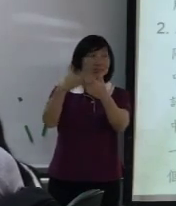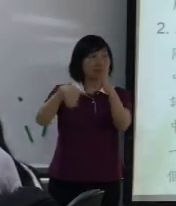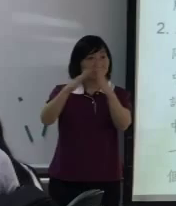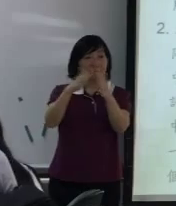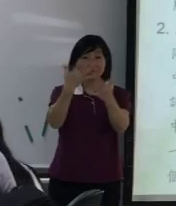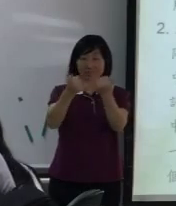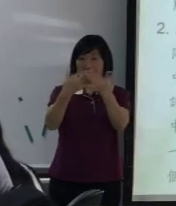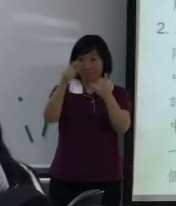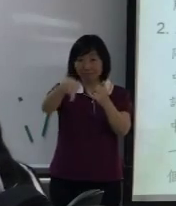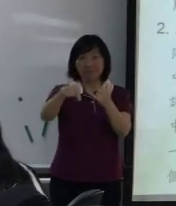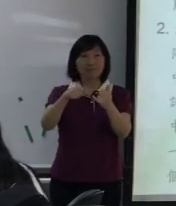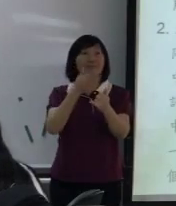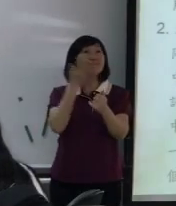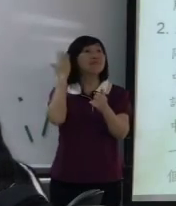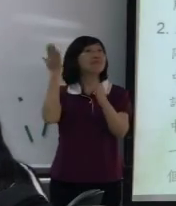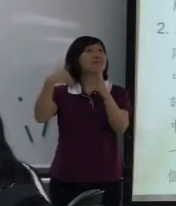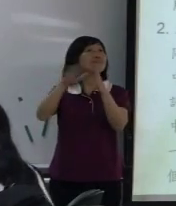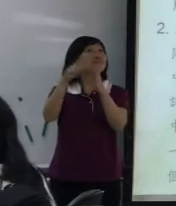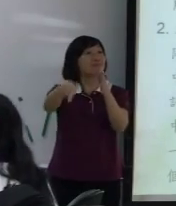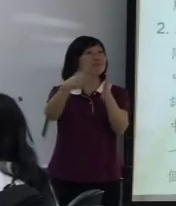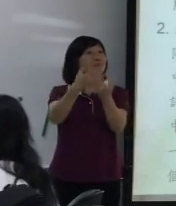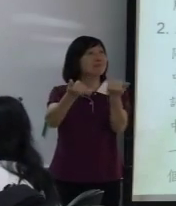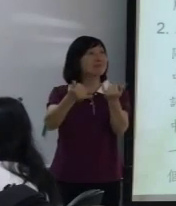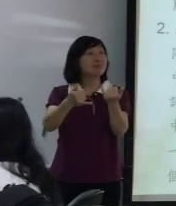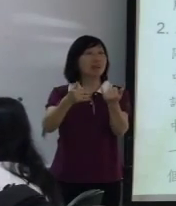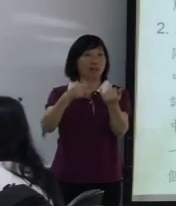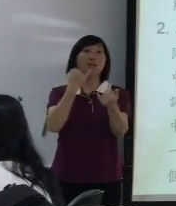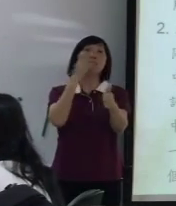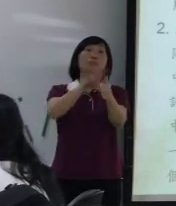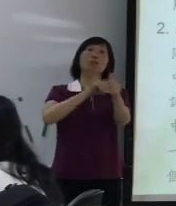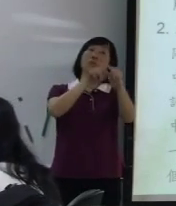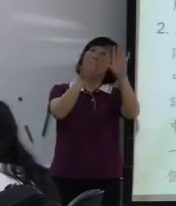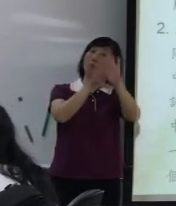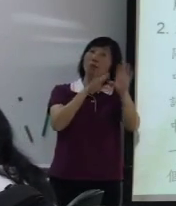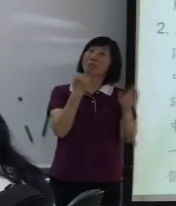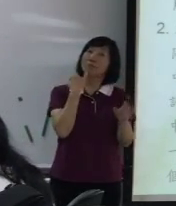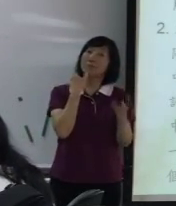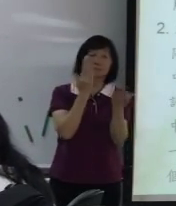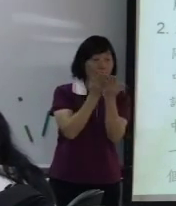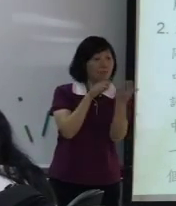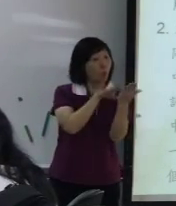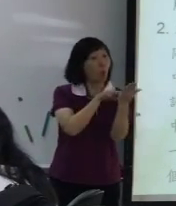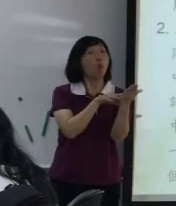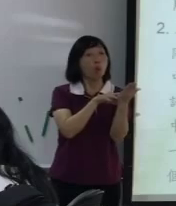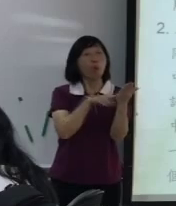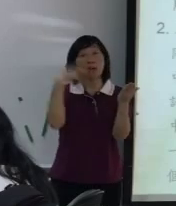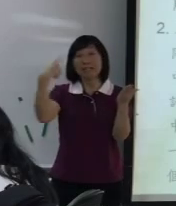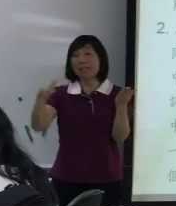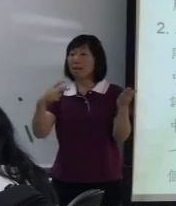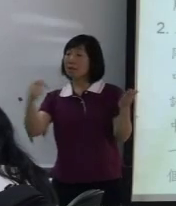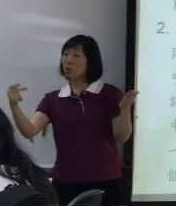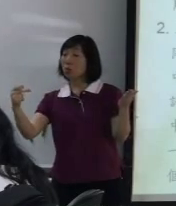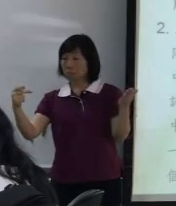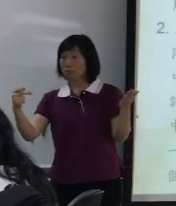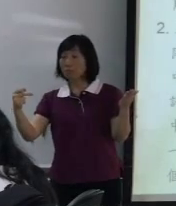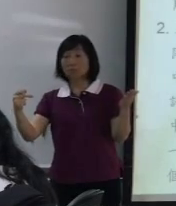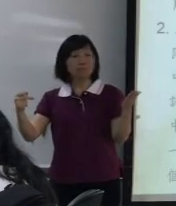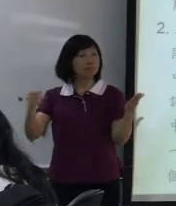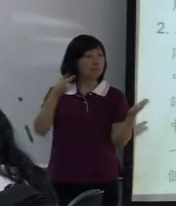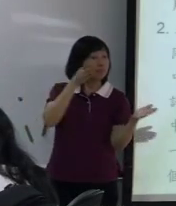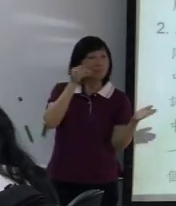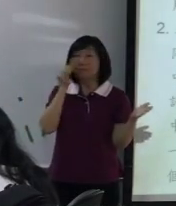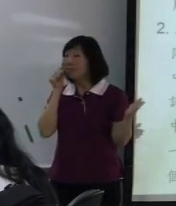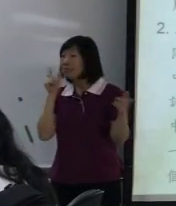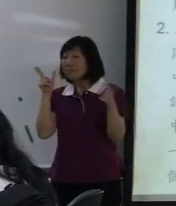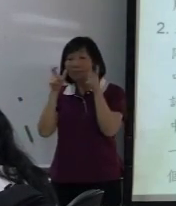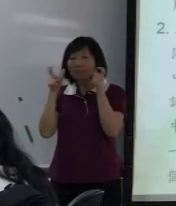的学生来讲，他要学中文，他又要学英文、哦、那